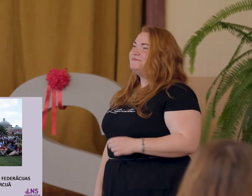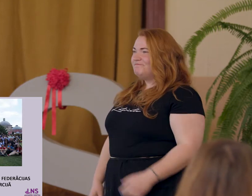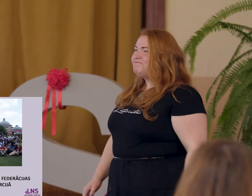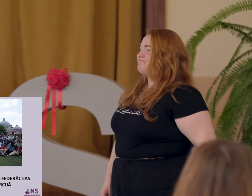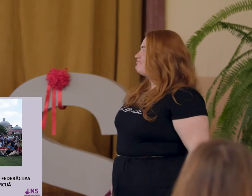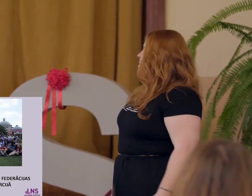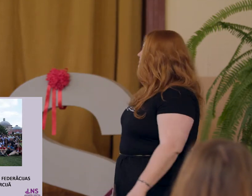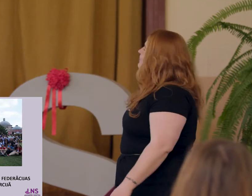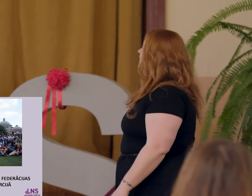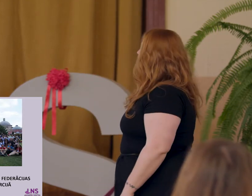nevarējām piedalīties.